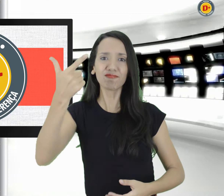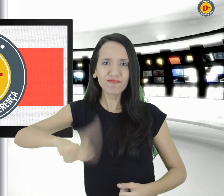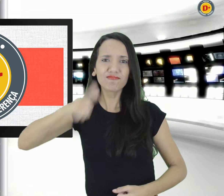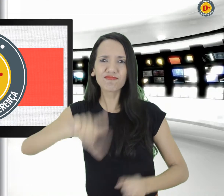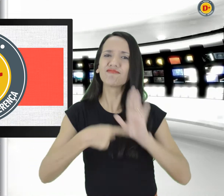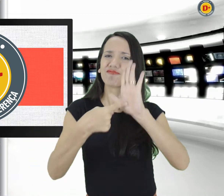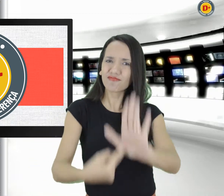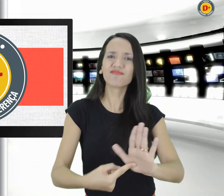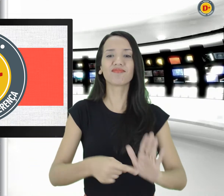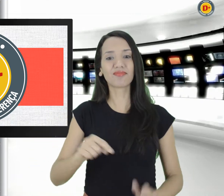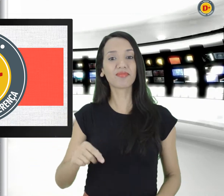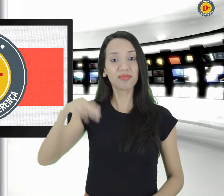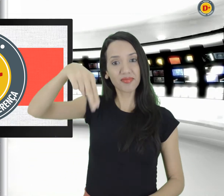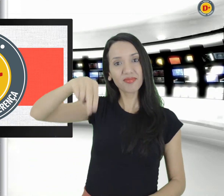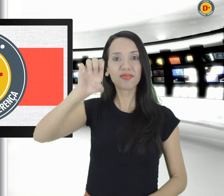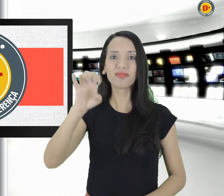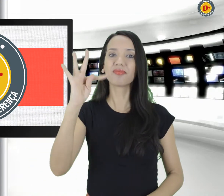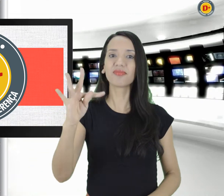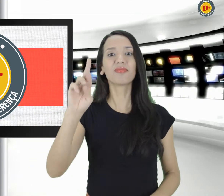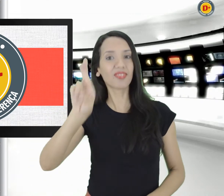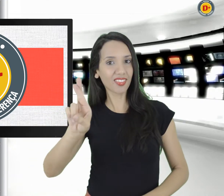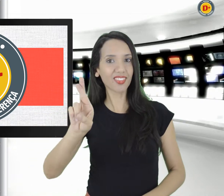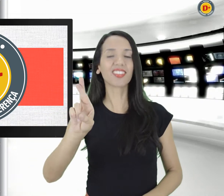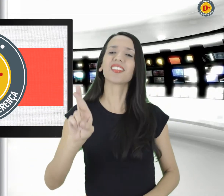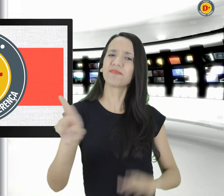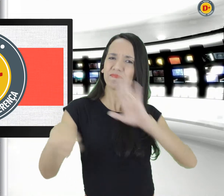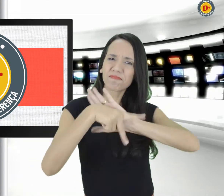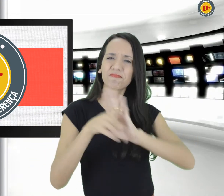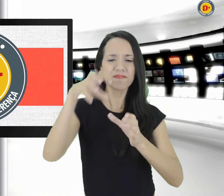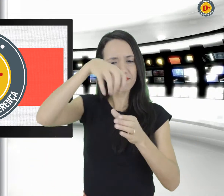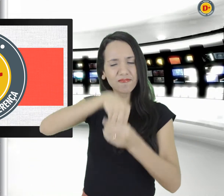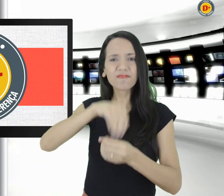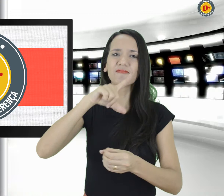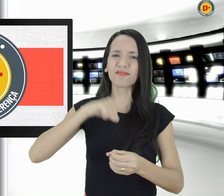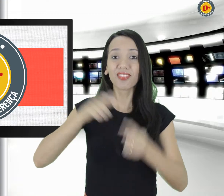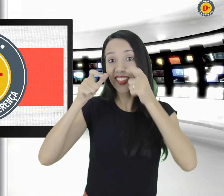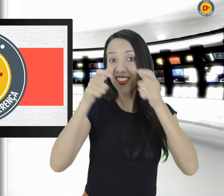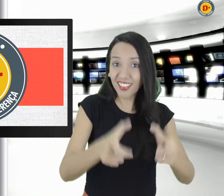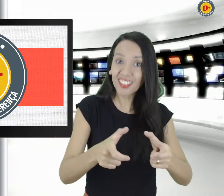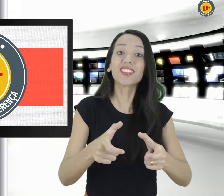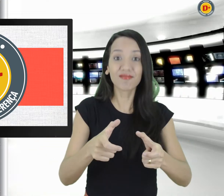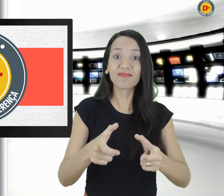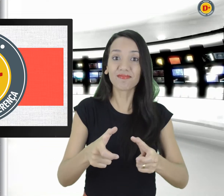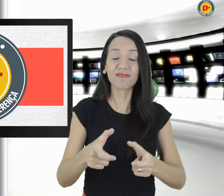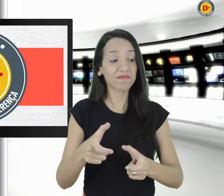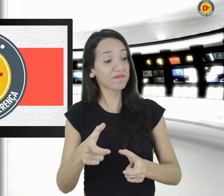repetitiva, EMTR, é também uma área de investigação de grande interesse da rede, pois visa